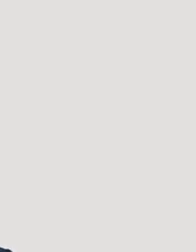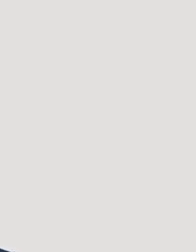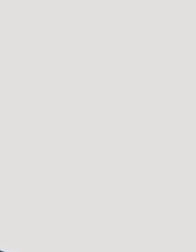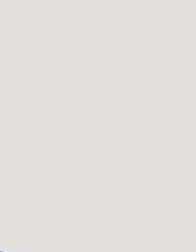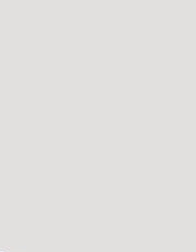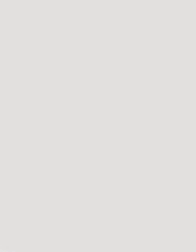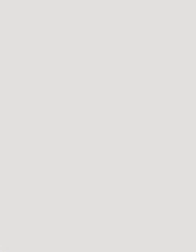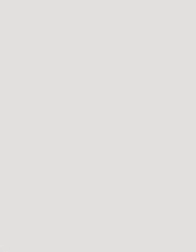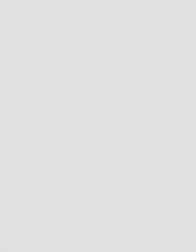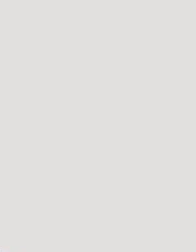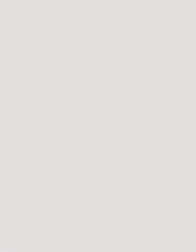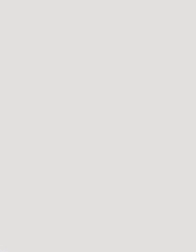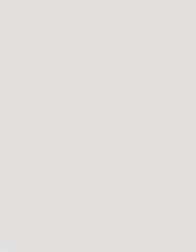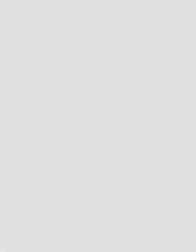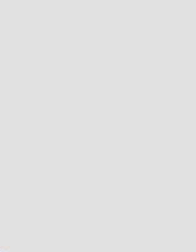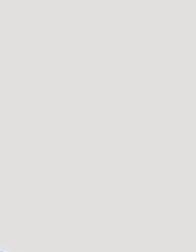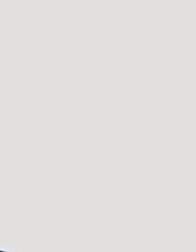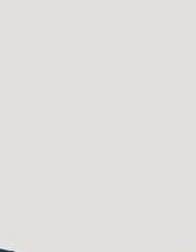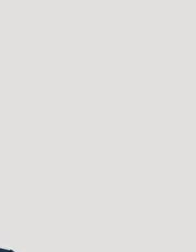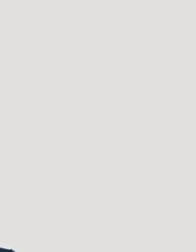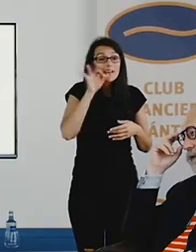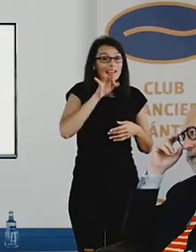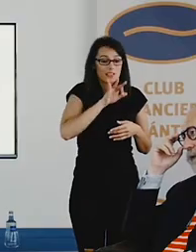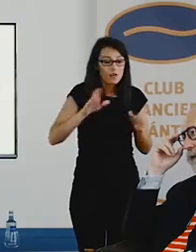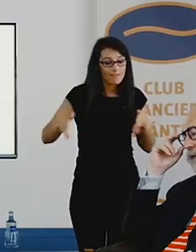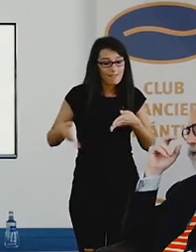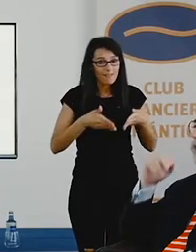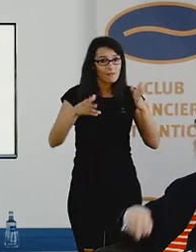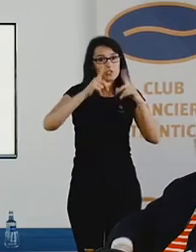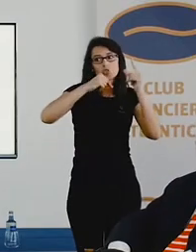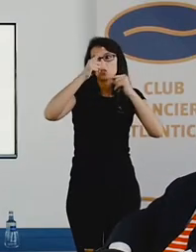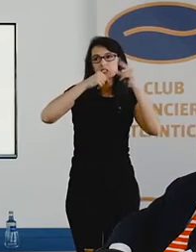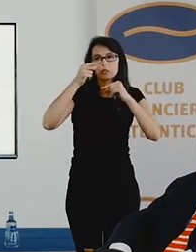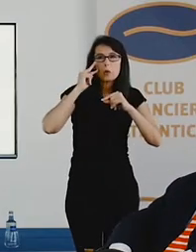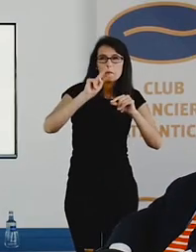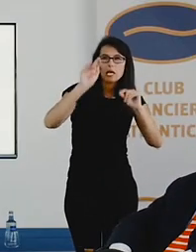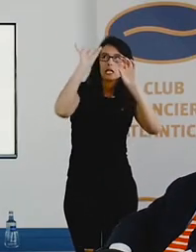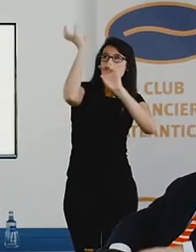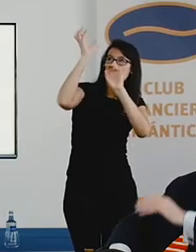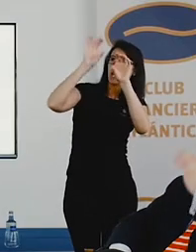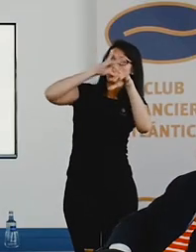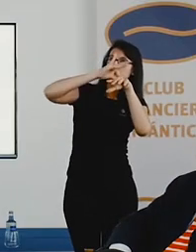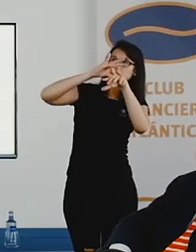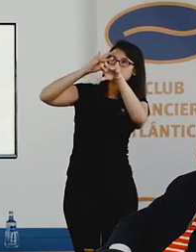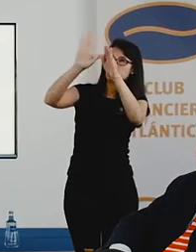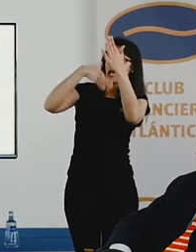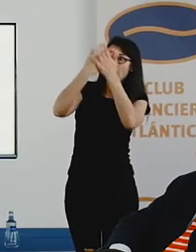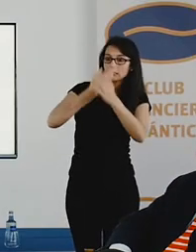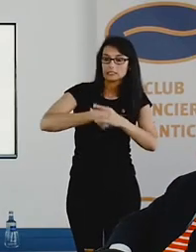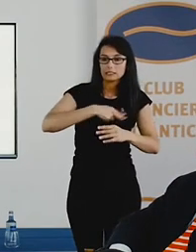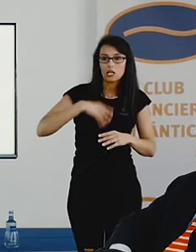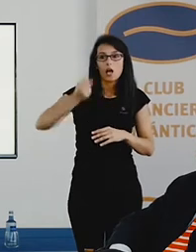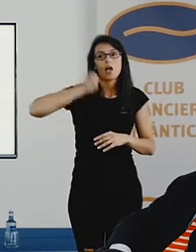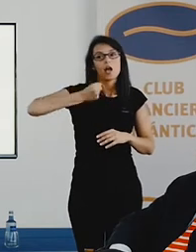Láctea. Hay un camino de estrellas que leva o longo, que se ve o longo do Ceo, que se leva a Santiago a ganar o xubileo,